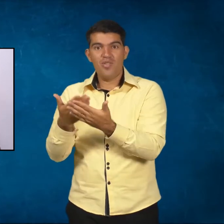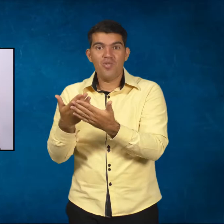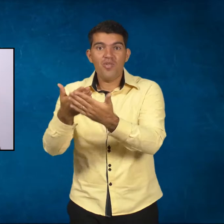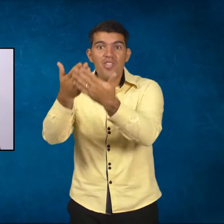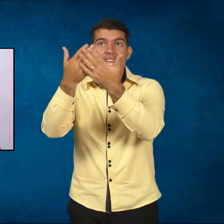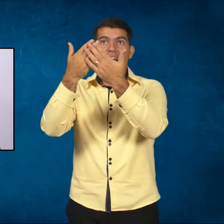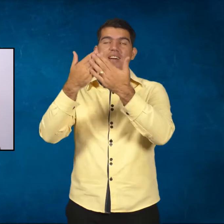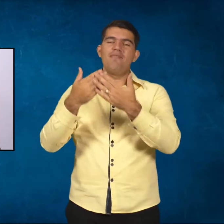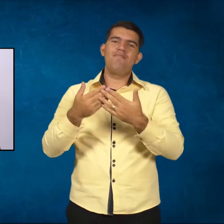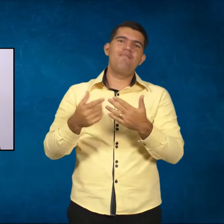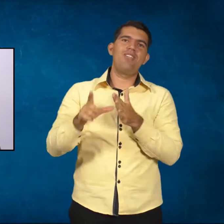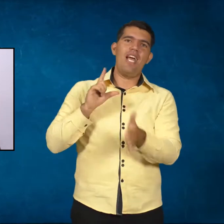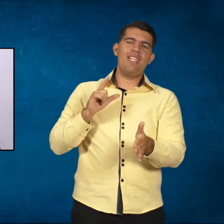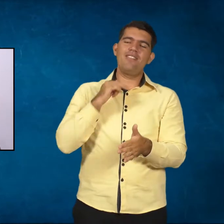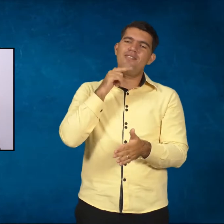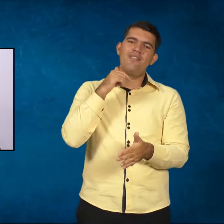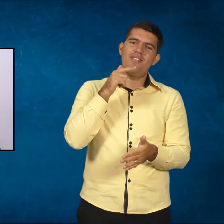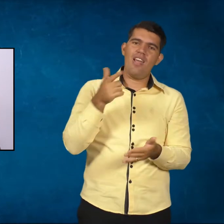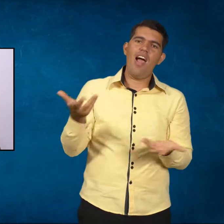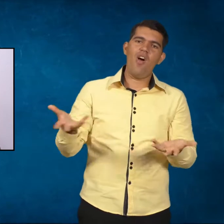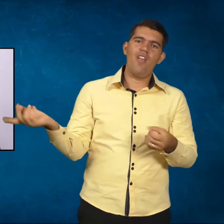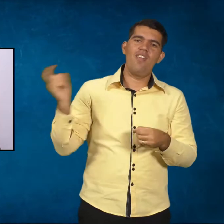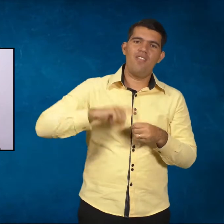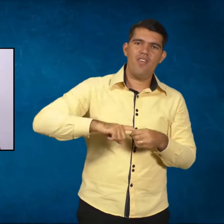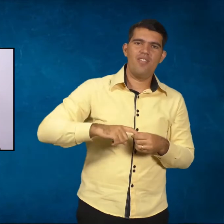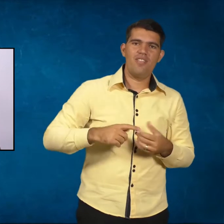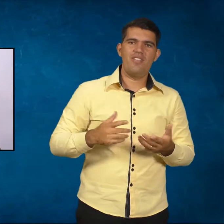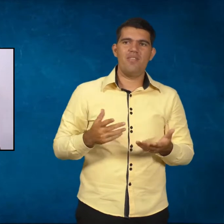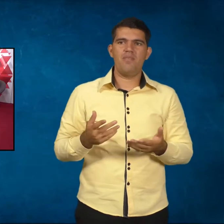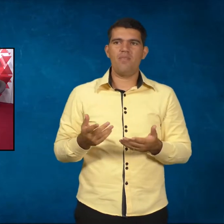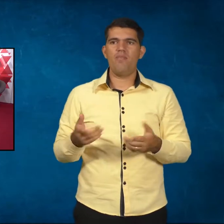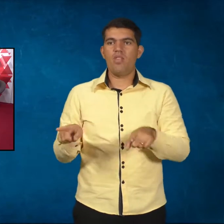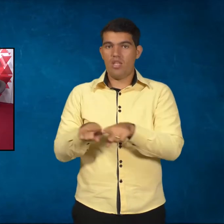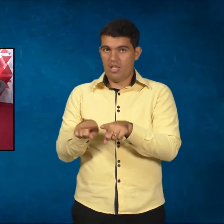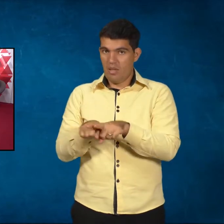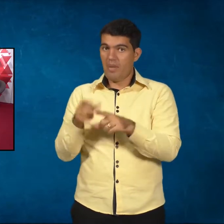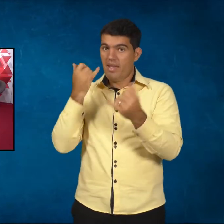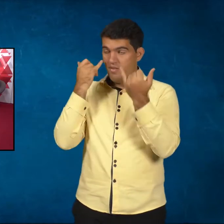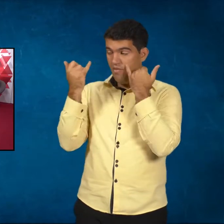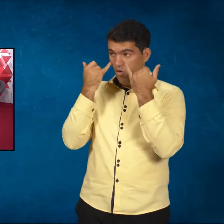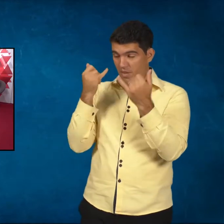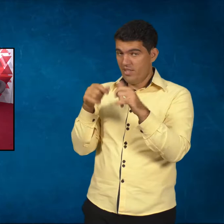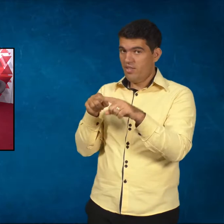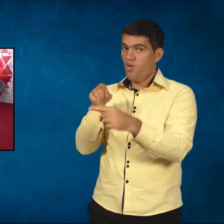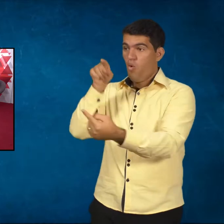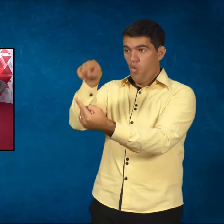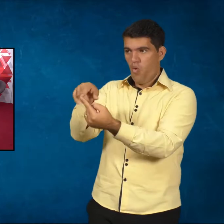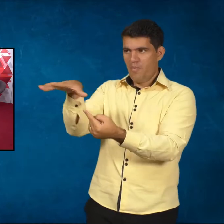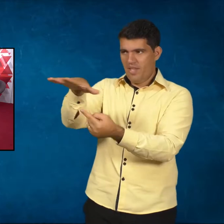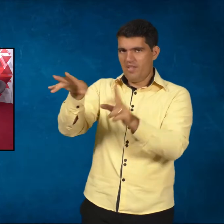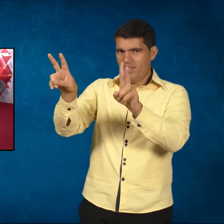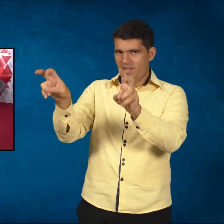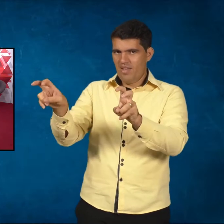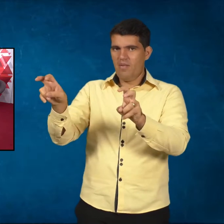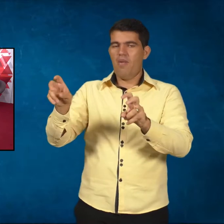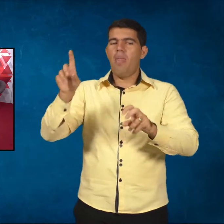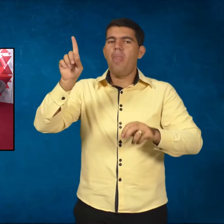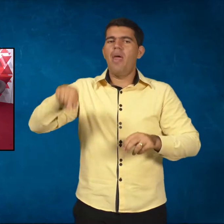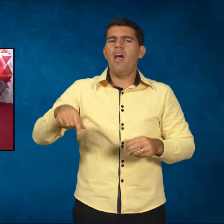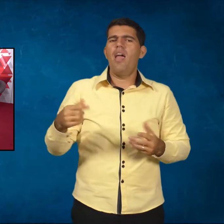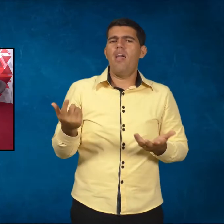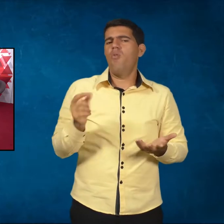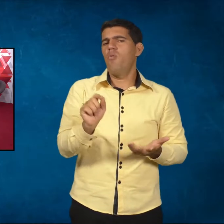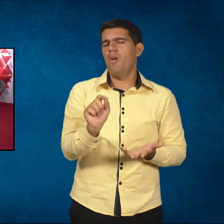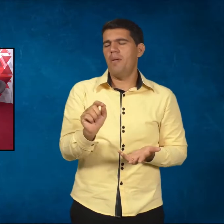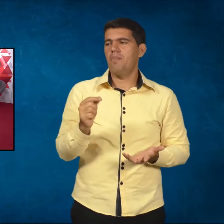chegou a estudar quanto mais novo e agora volta andado importante em relação a essa questão é que